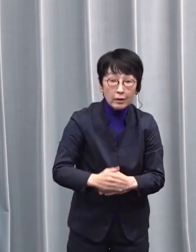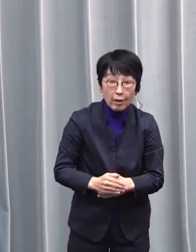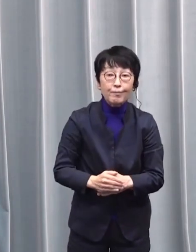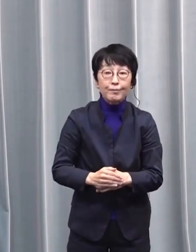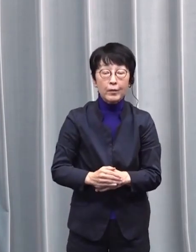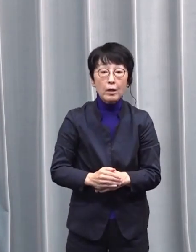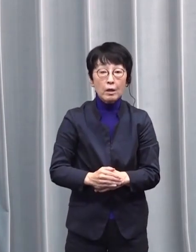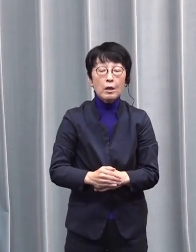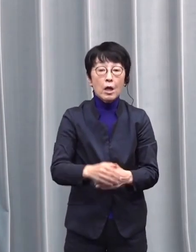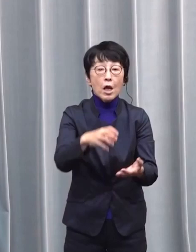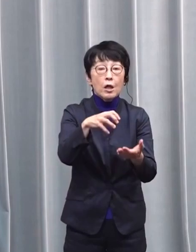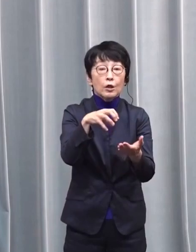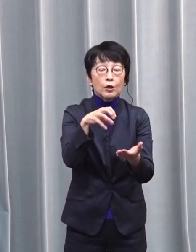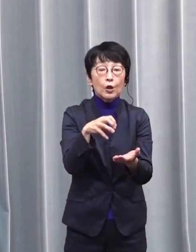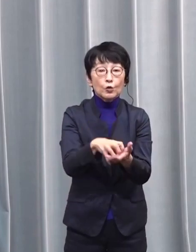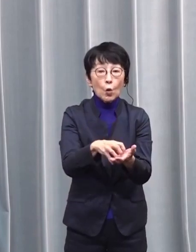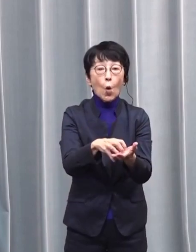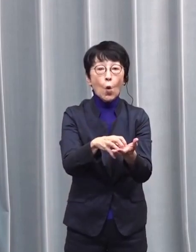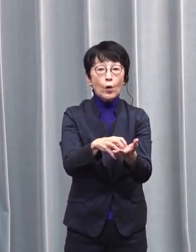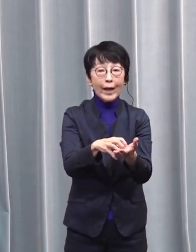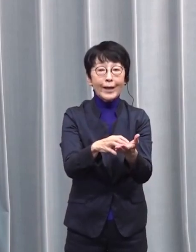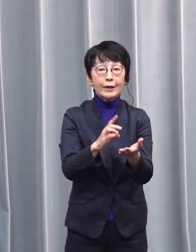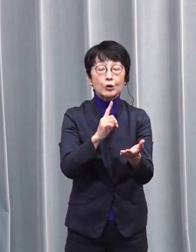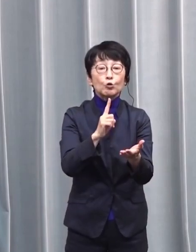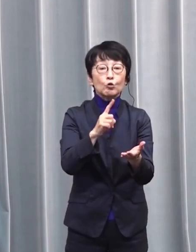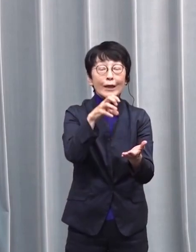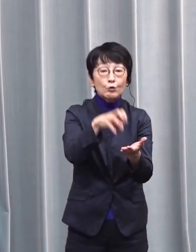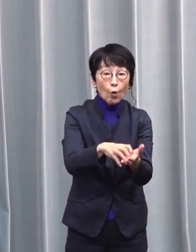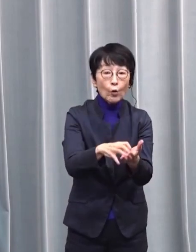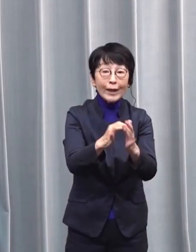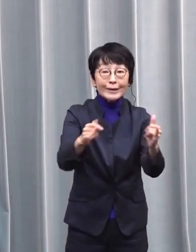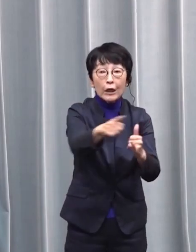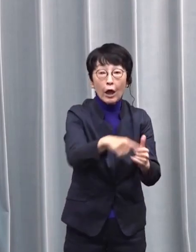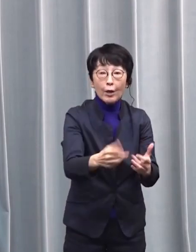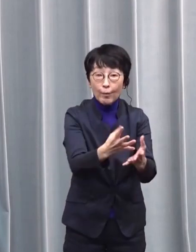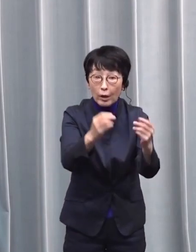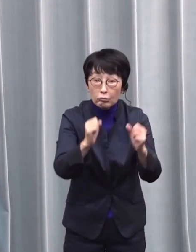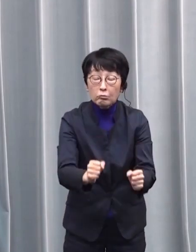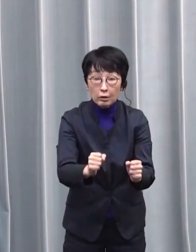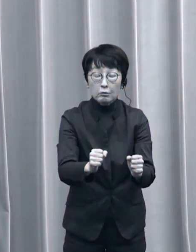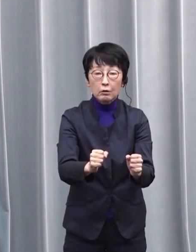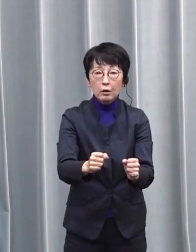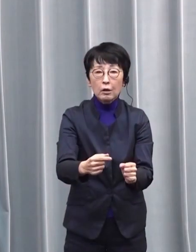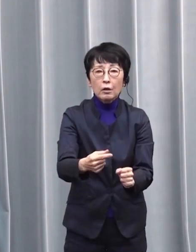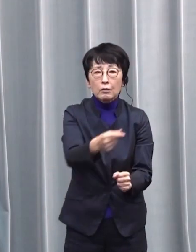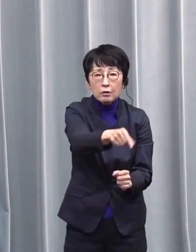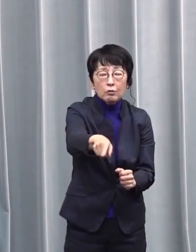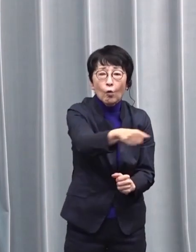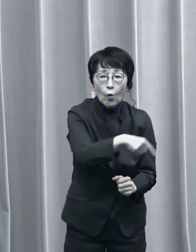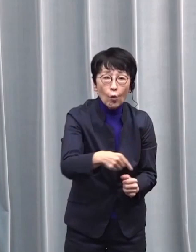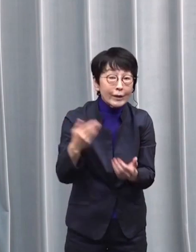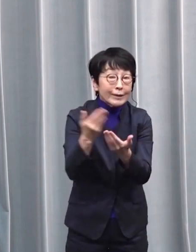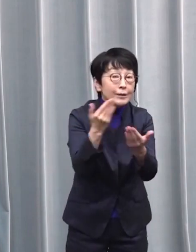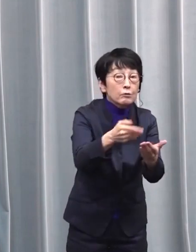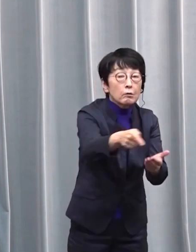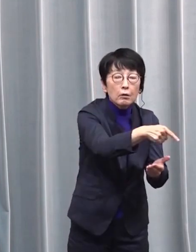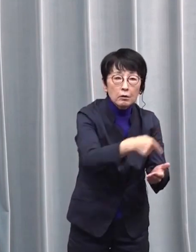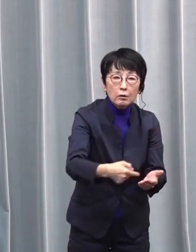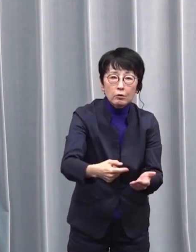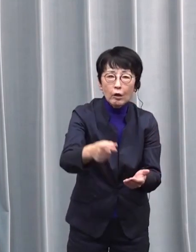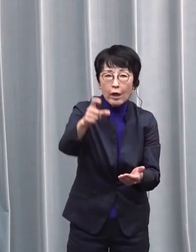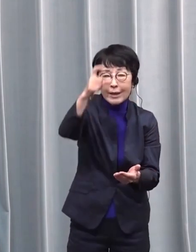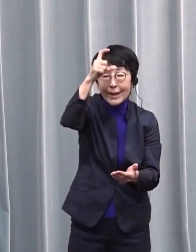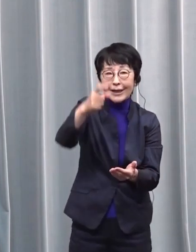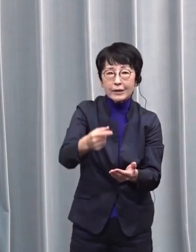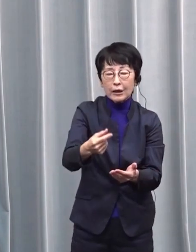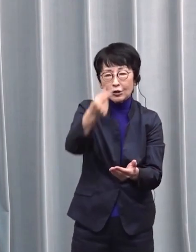るんですね。警察が今私の質問を聞いている方たちはきっとそれだけいろんな被害届を出そうという動きがあったのに、なぜ